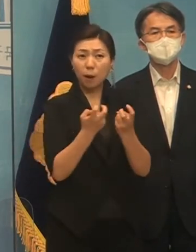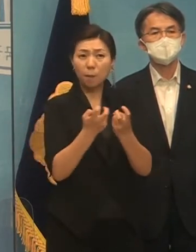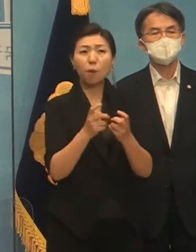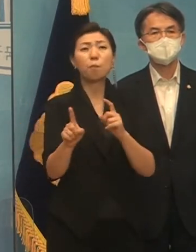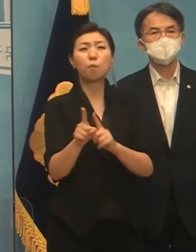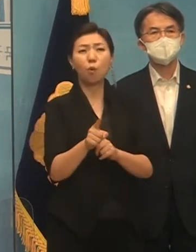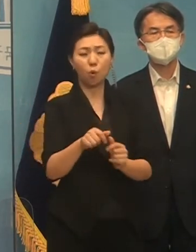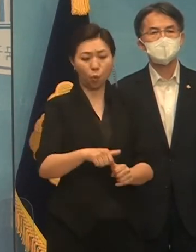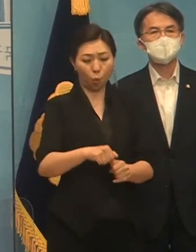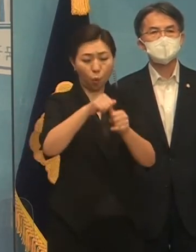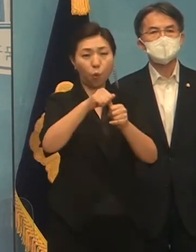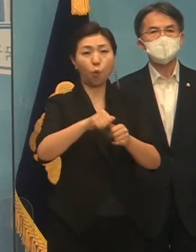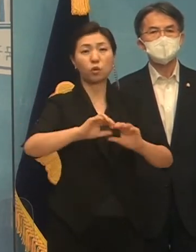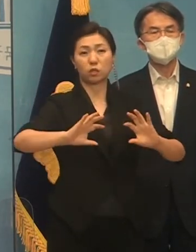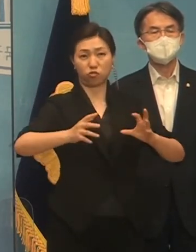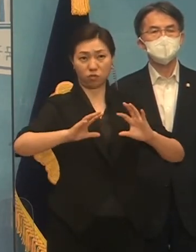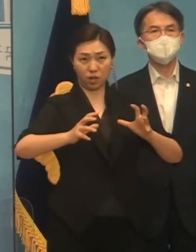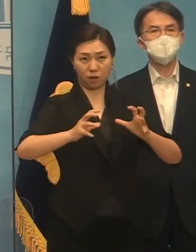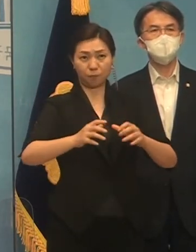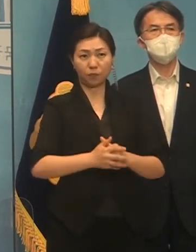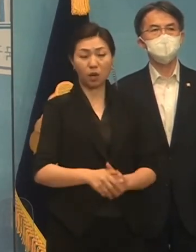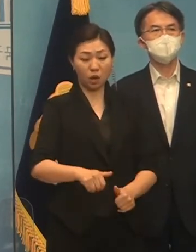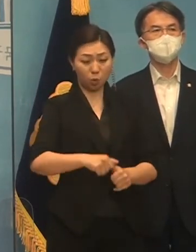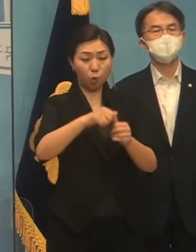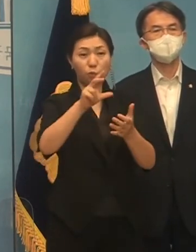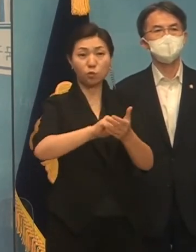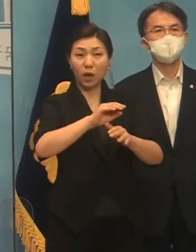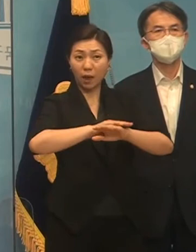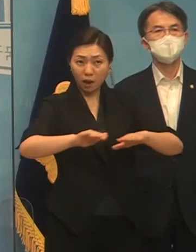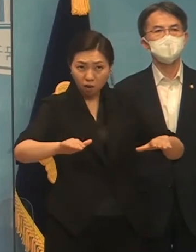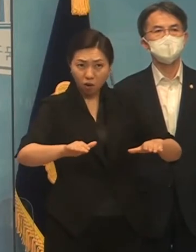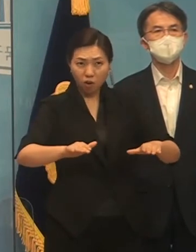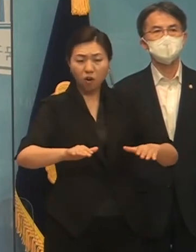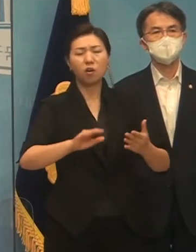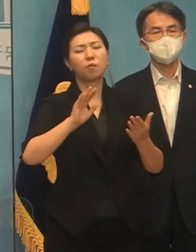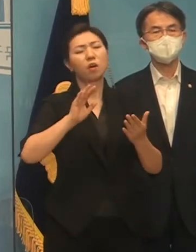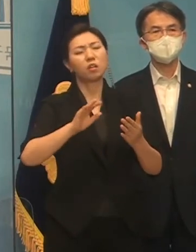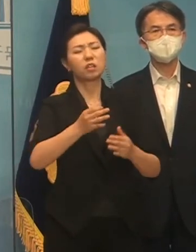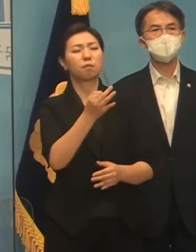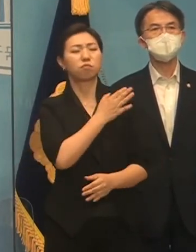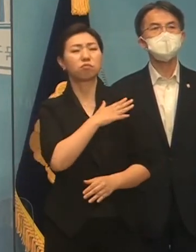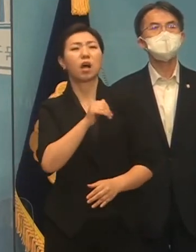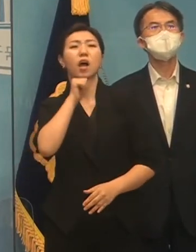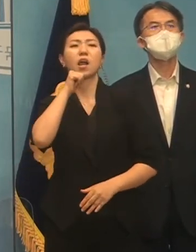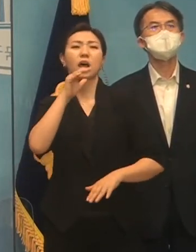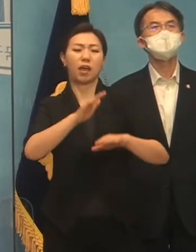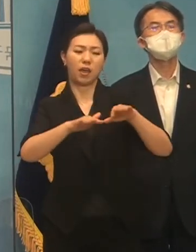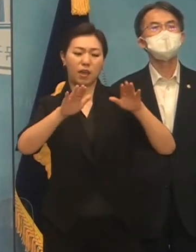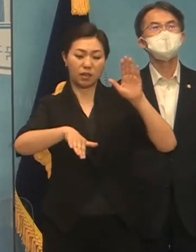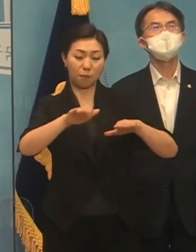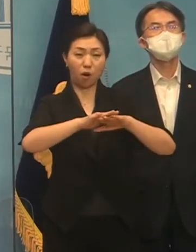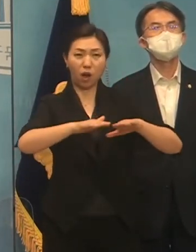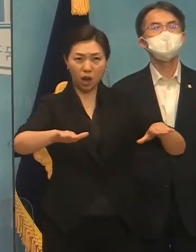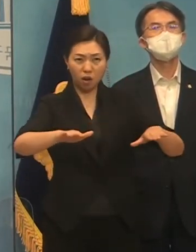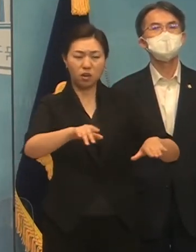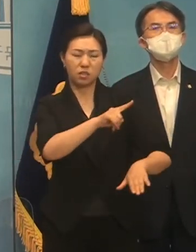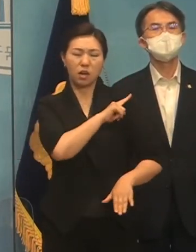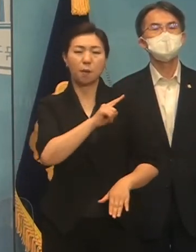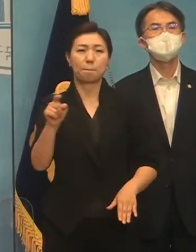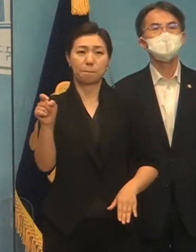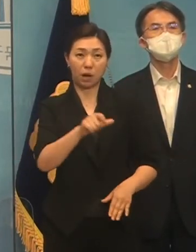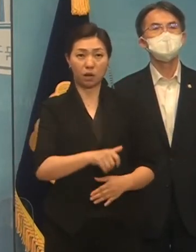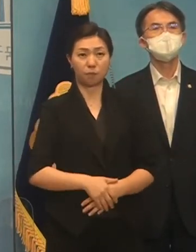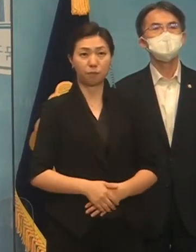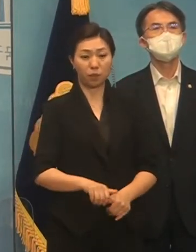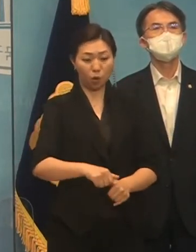고용국가입니다. 고용 문제를 해결하는 것이 빈부격차를 줄이는 가장 빠른 길입니다. 대한민국이 고용